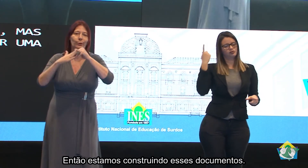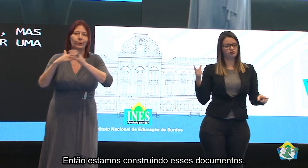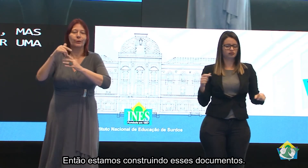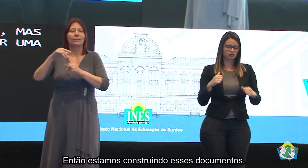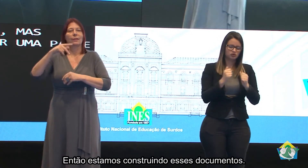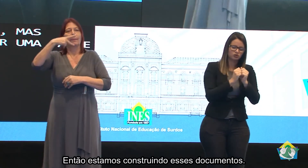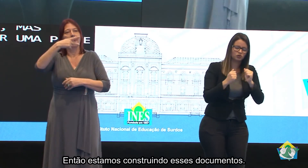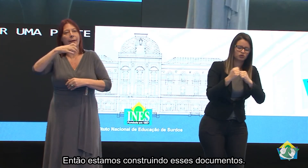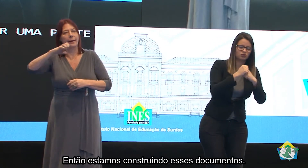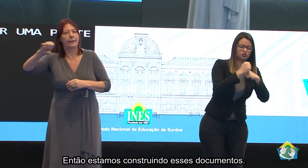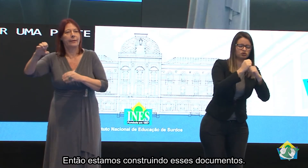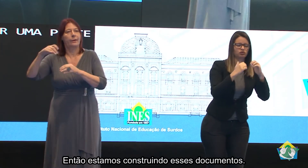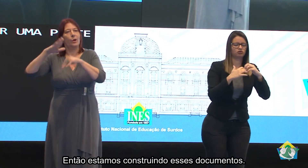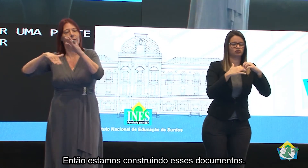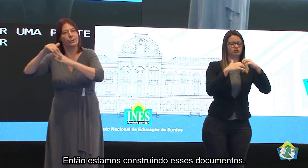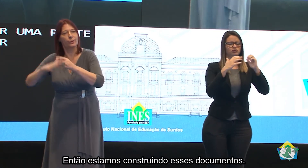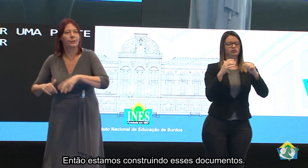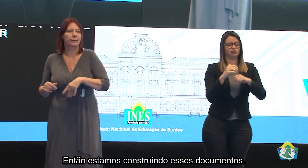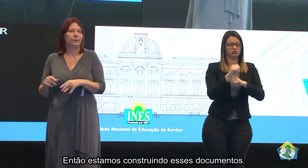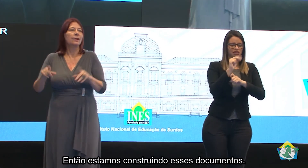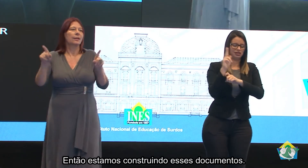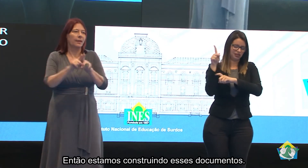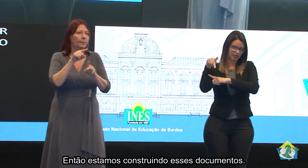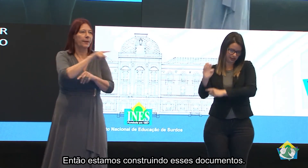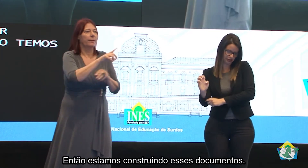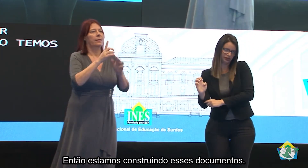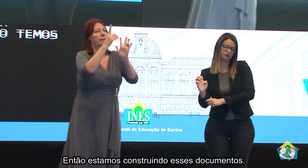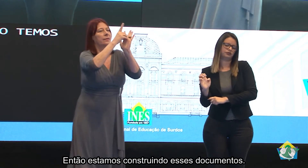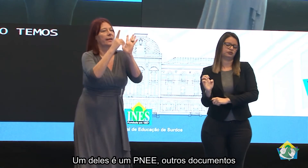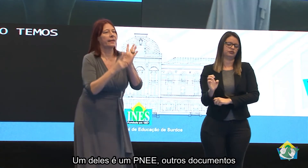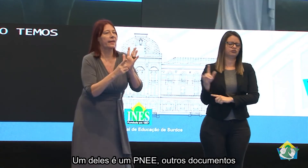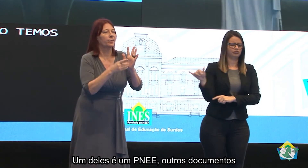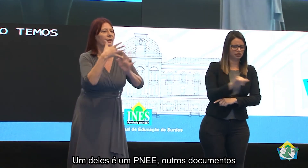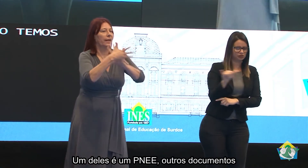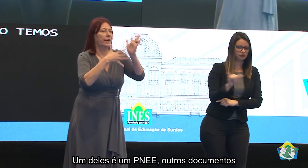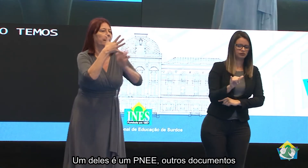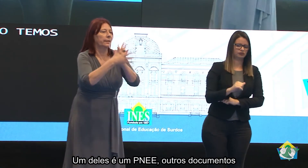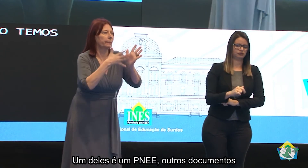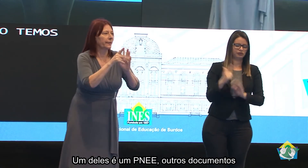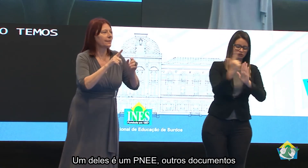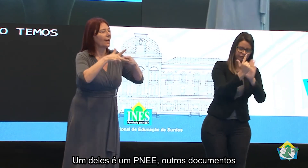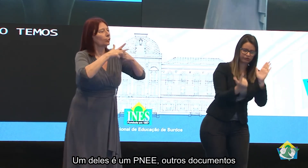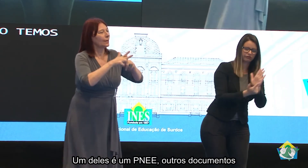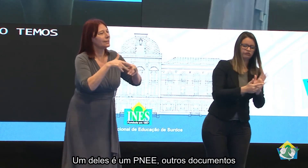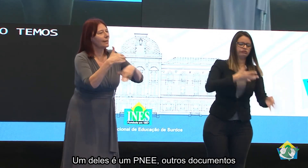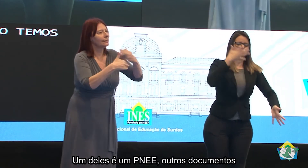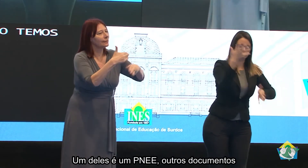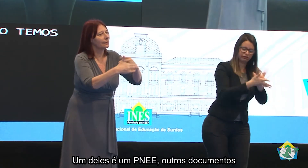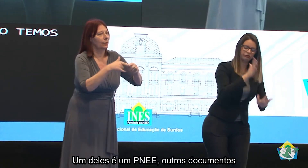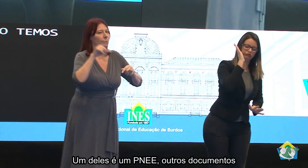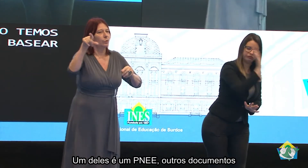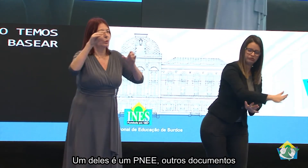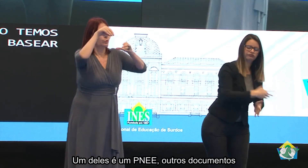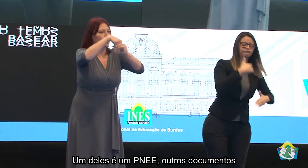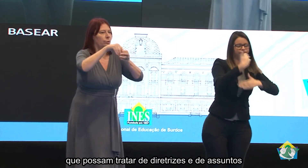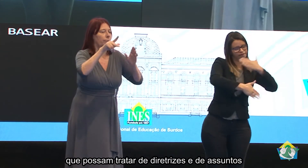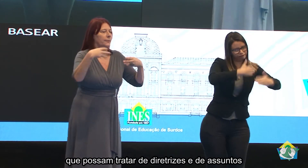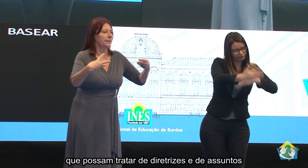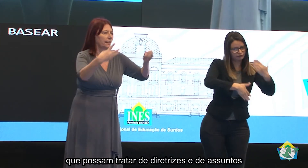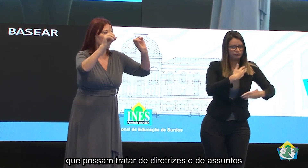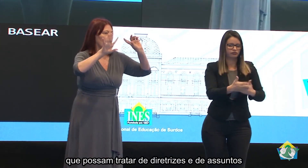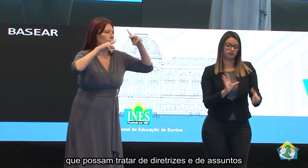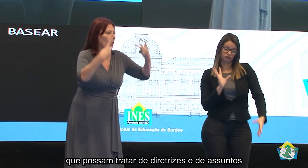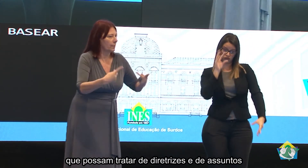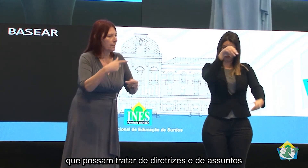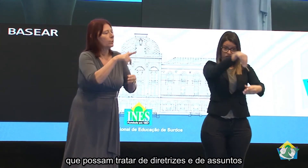prática. Então, nós estamos construindo esses documentos. Um deles é o PNE, outros documentos